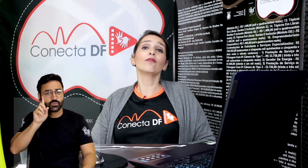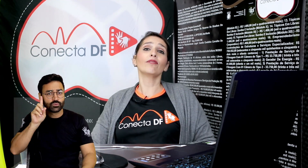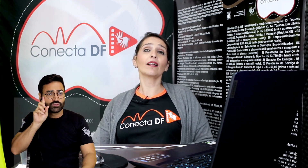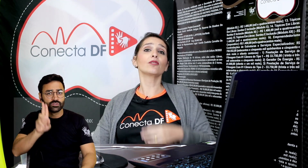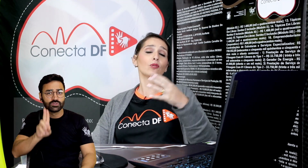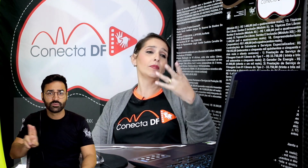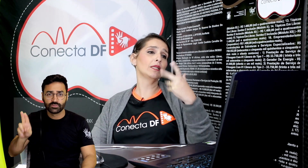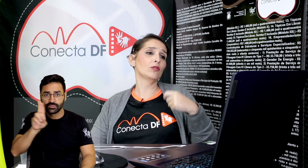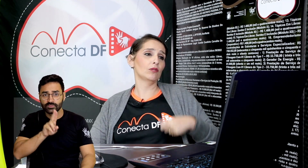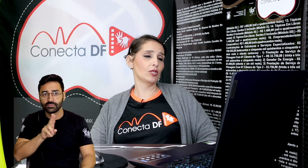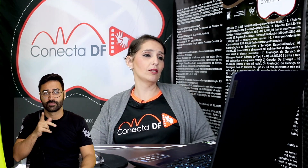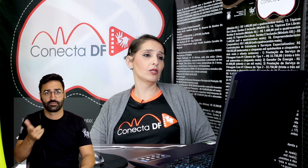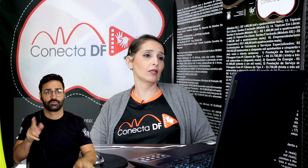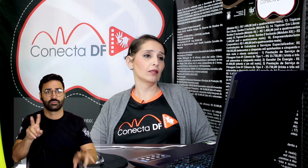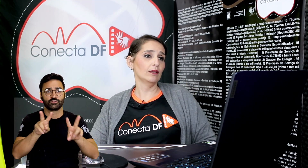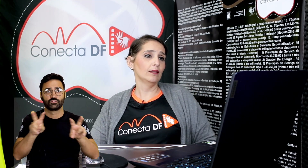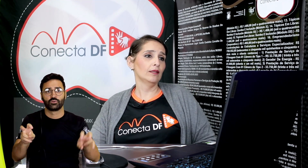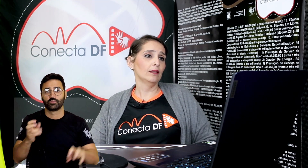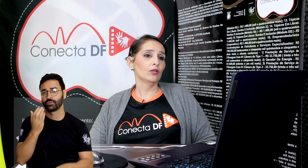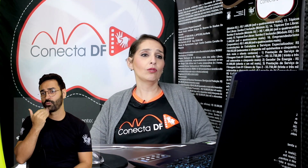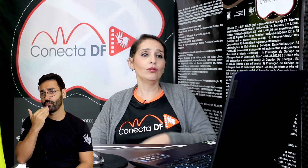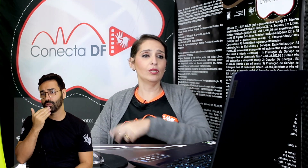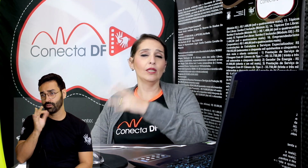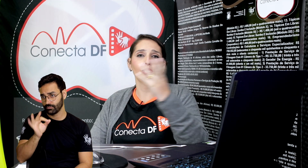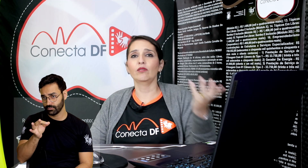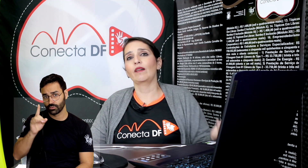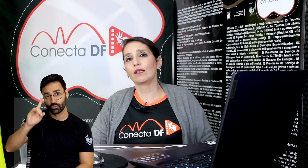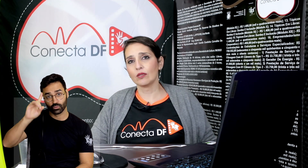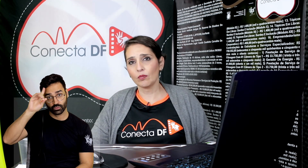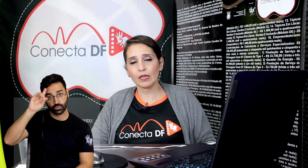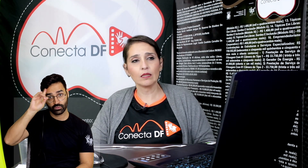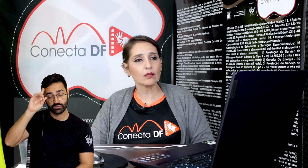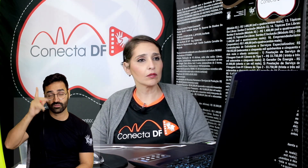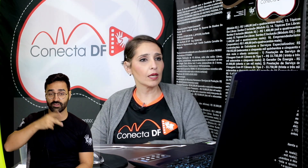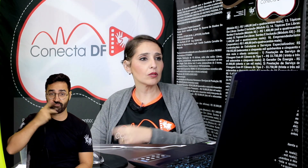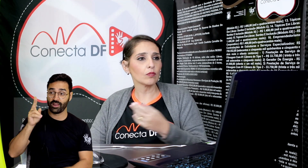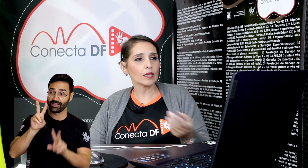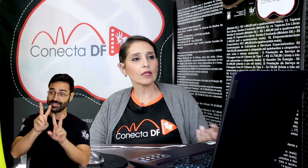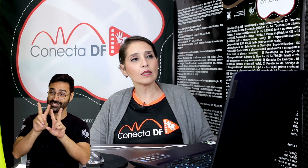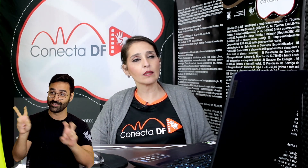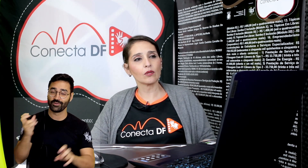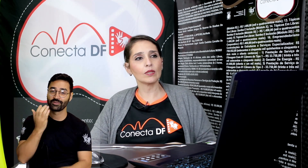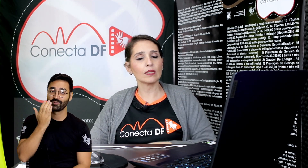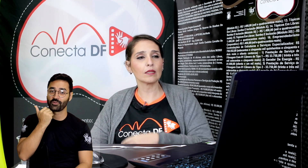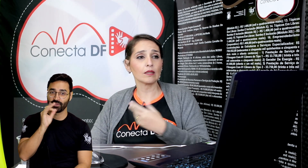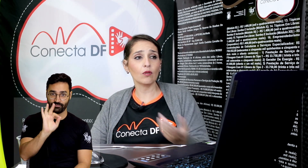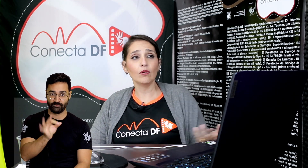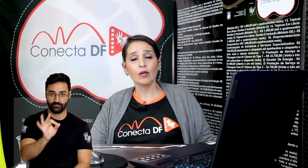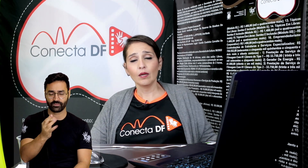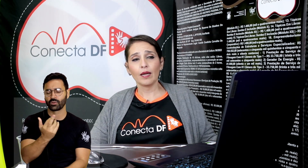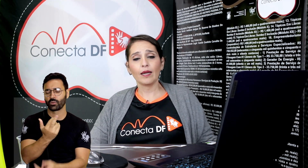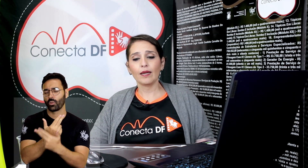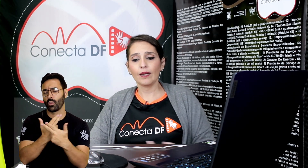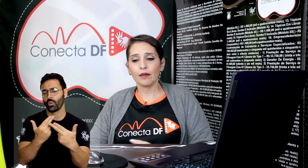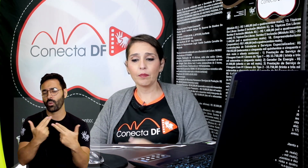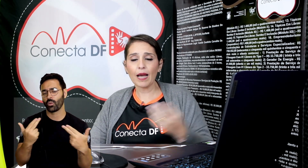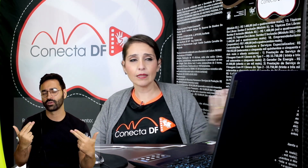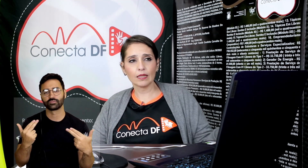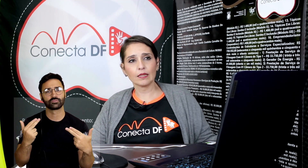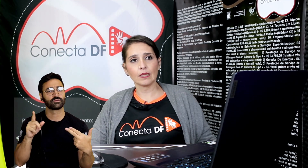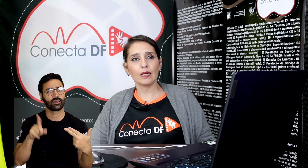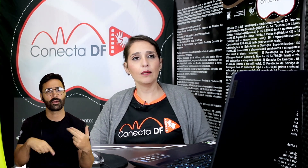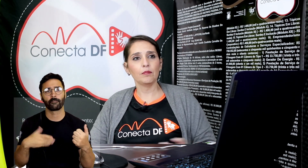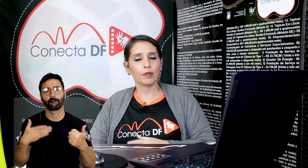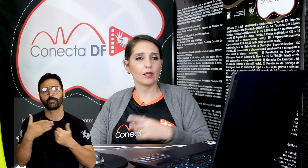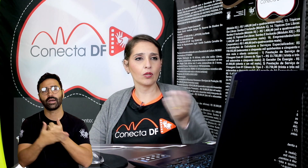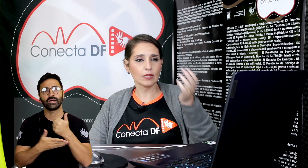quem é que não fala de comida no dia a dia? Todo dia a gente fala sobre isso, né? Sobre essas coisas que são